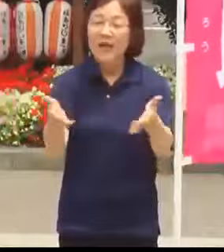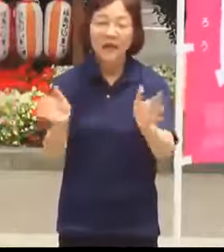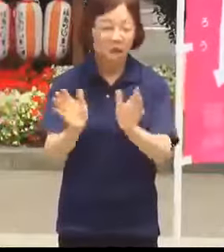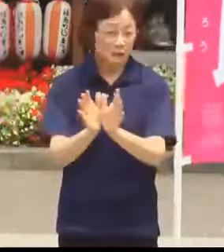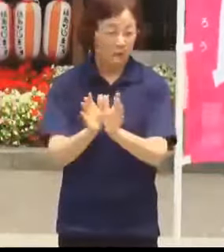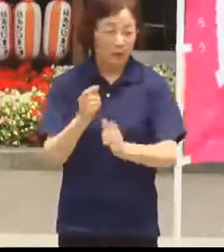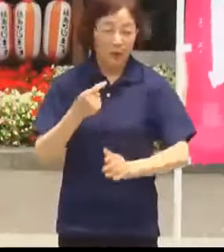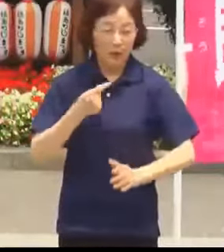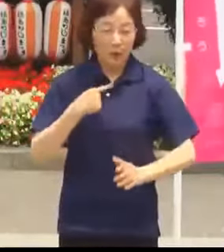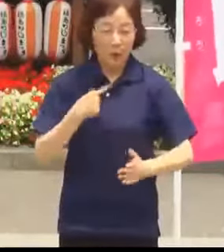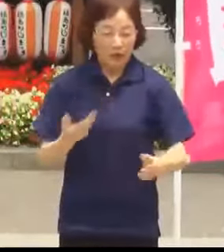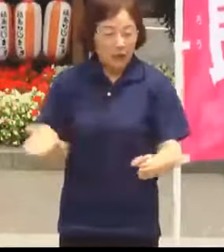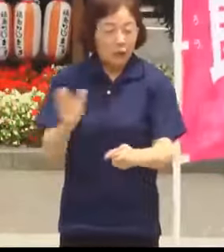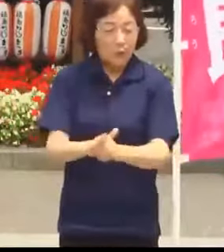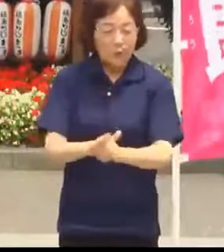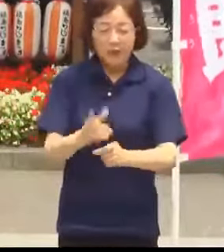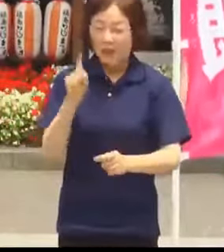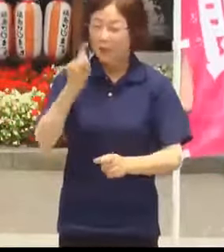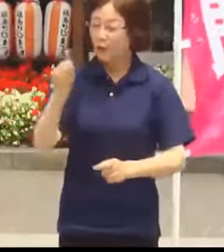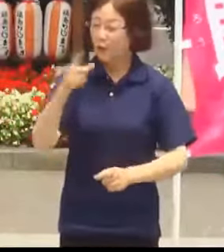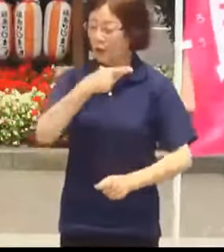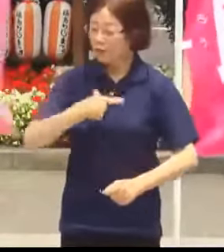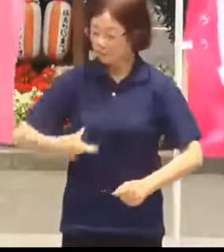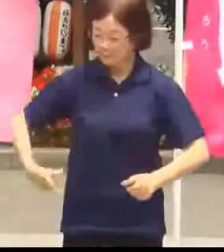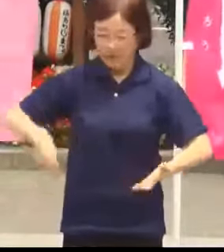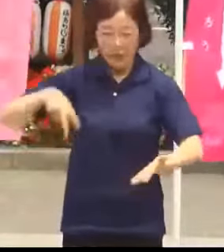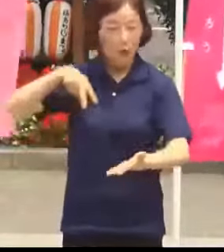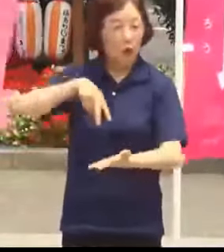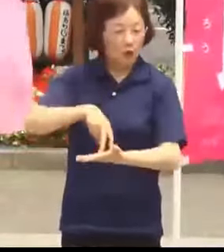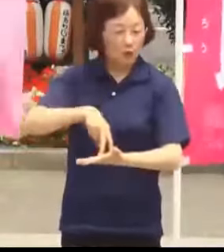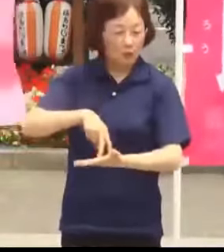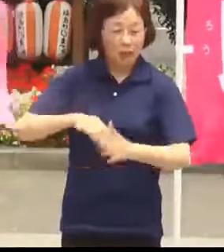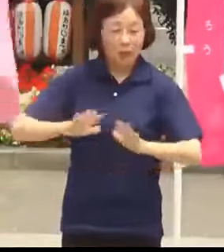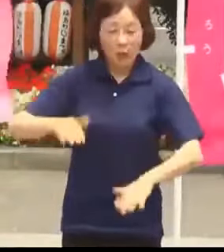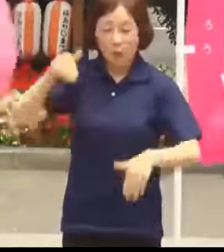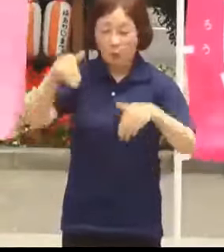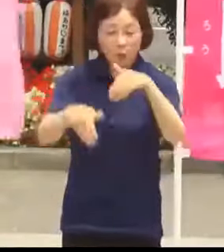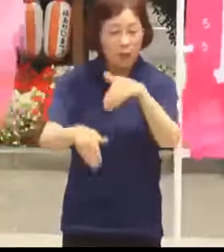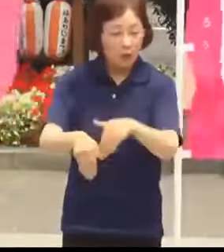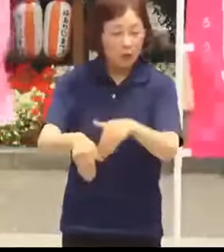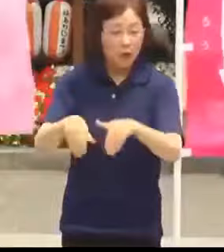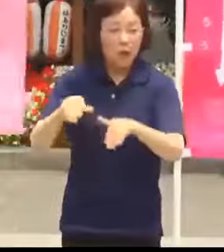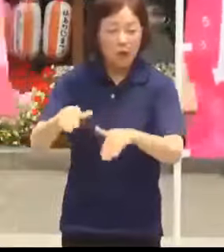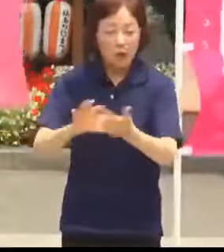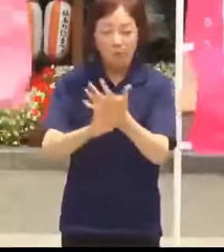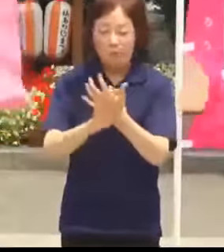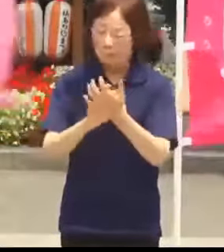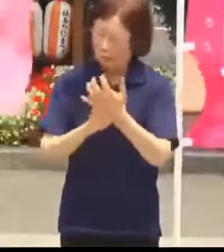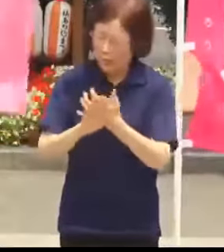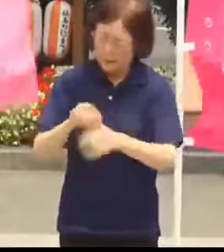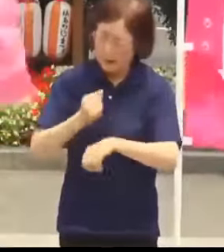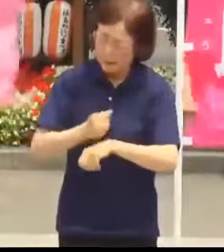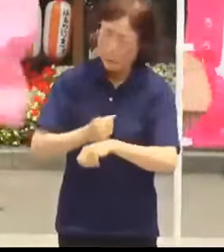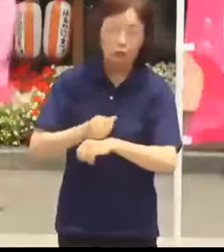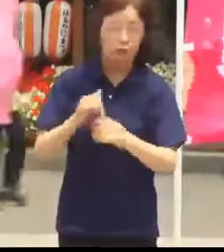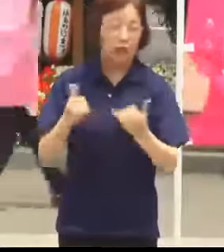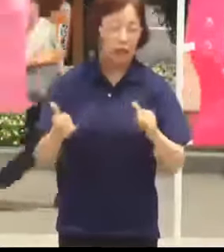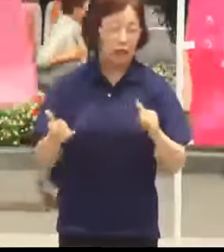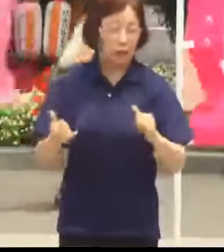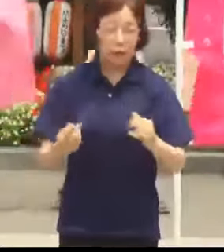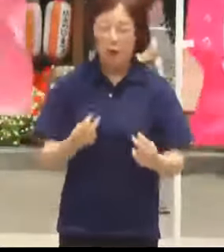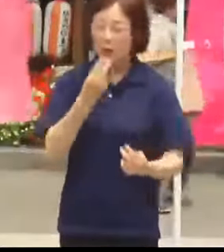私を含めて10人の人間が立候補しているまずはこの選挙でこのややこしい10人